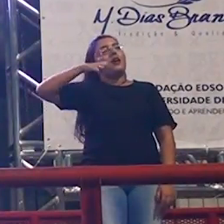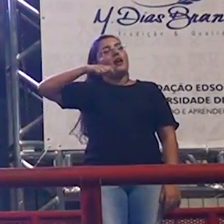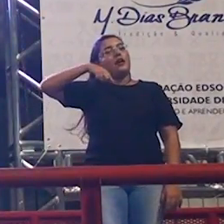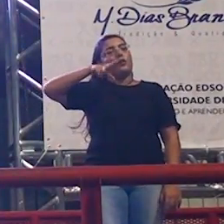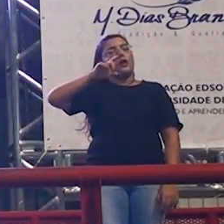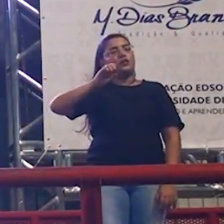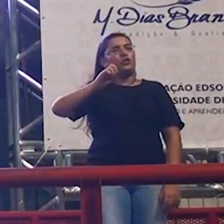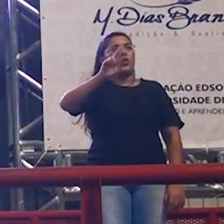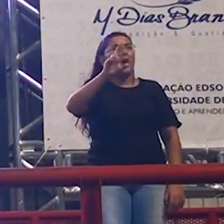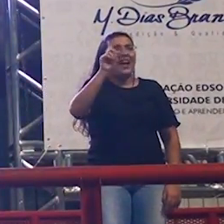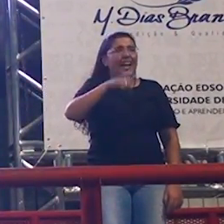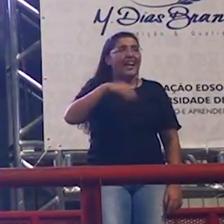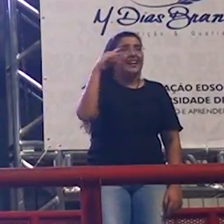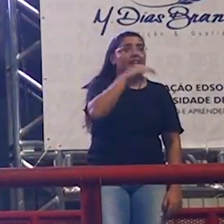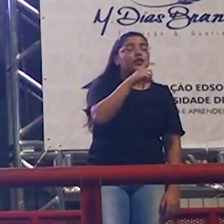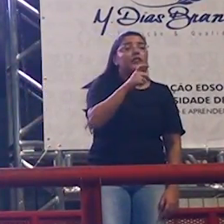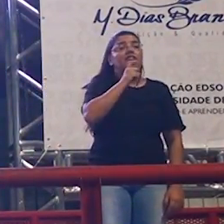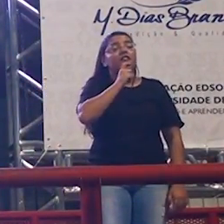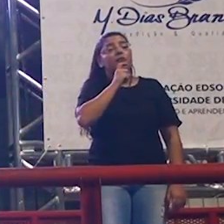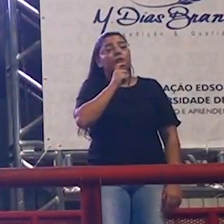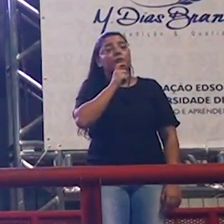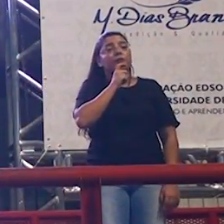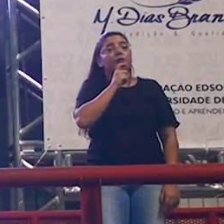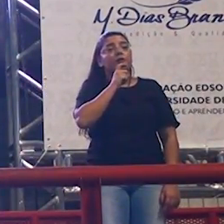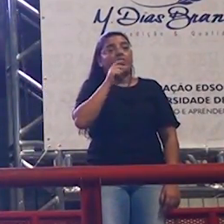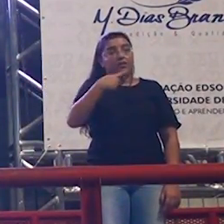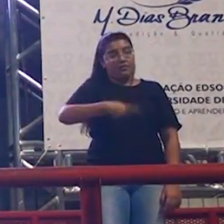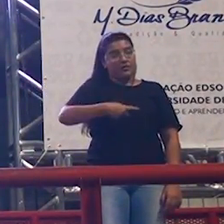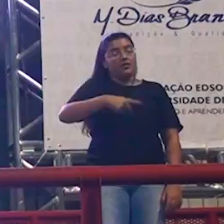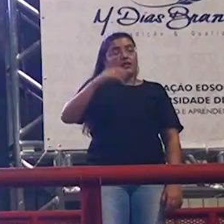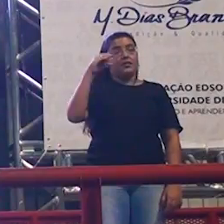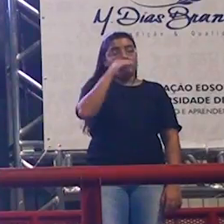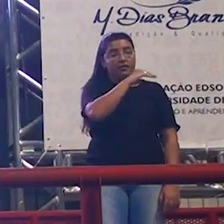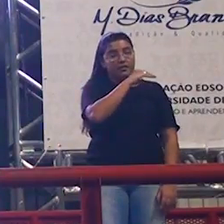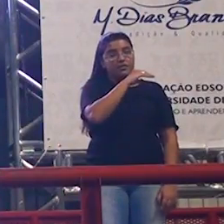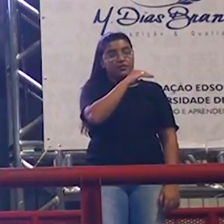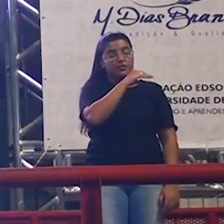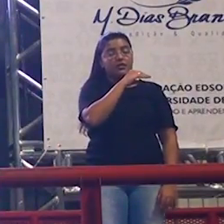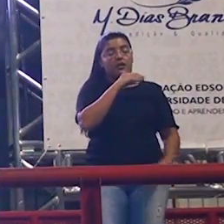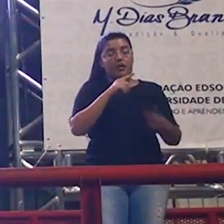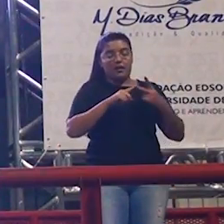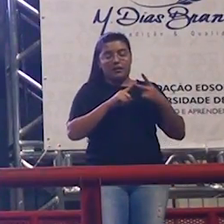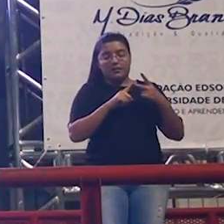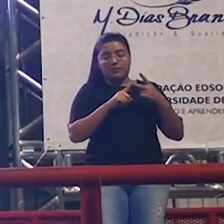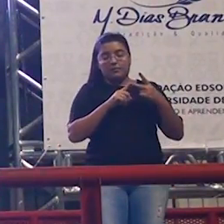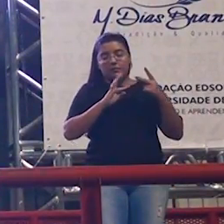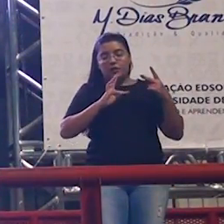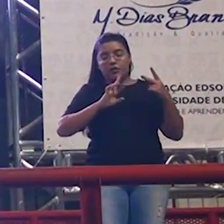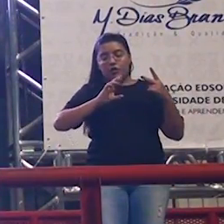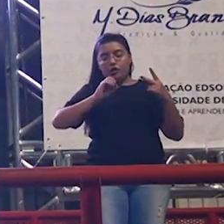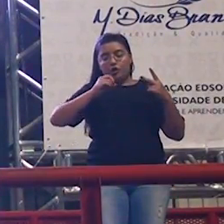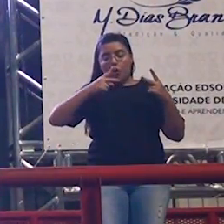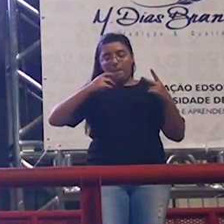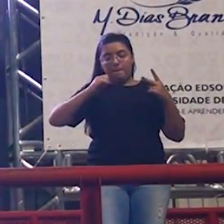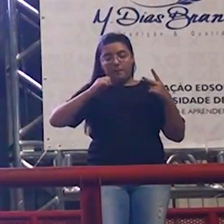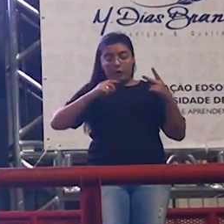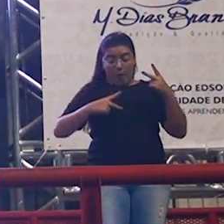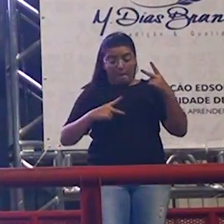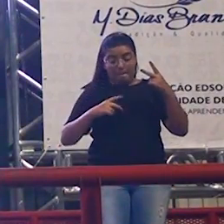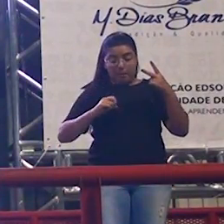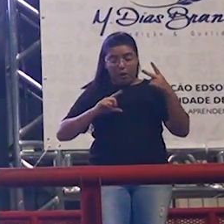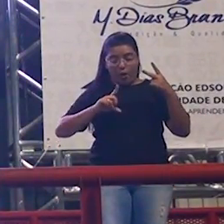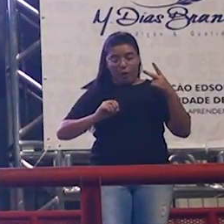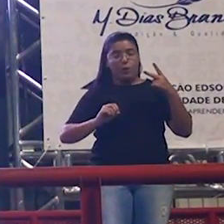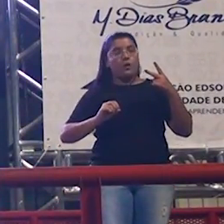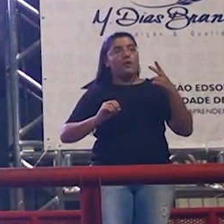ou é fria? Hein? Quente, né? Uma massa de ar que se forma sobre o polo, é quente ou é